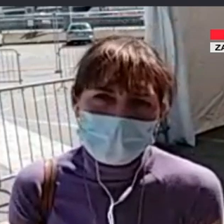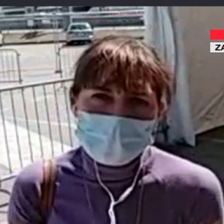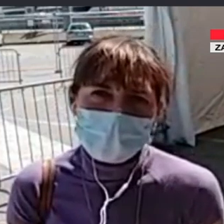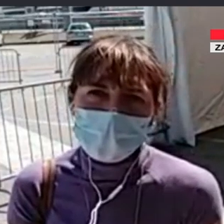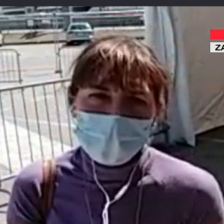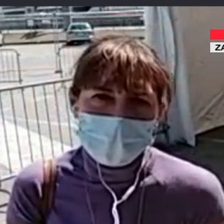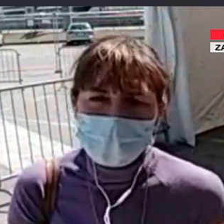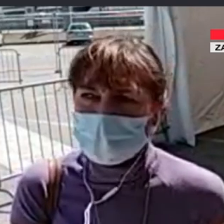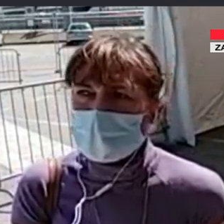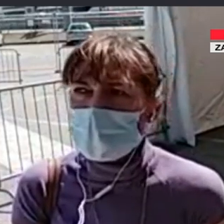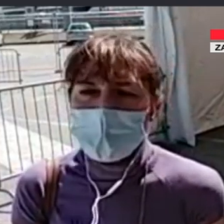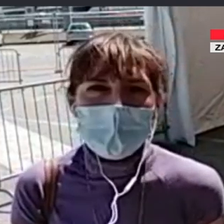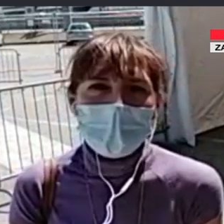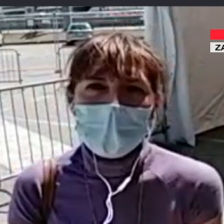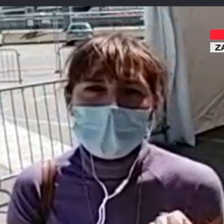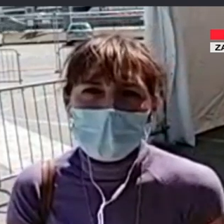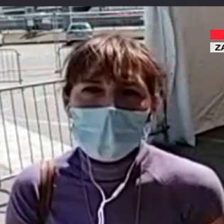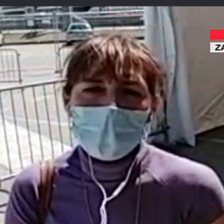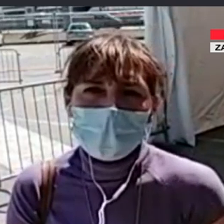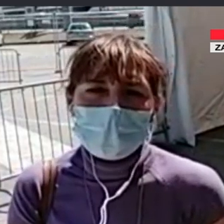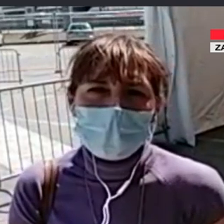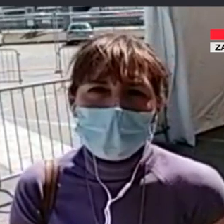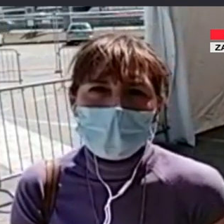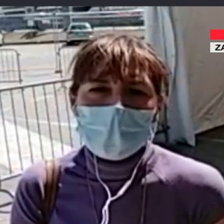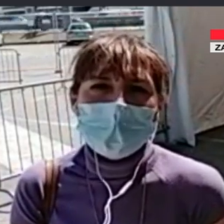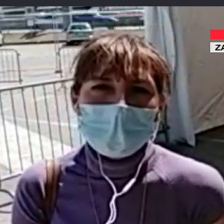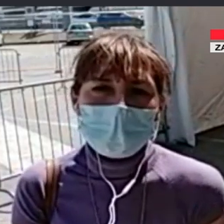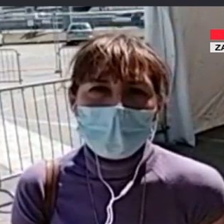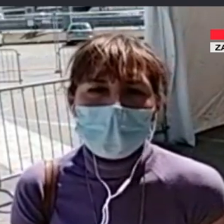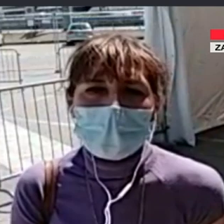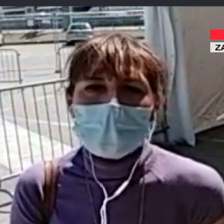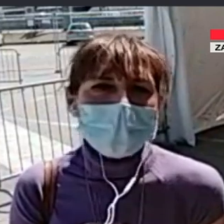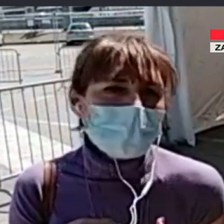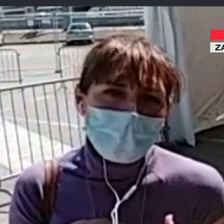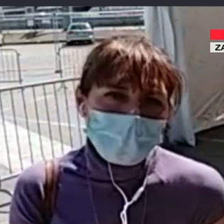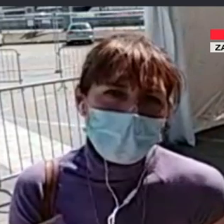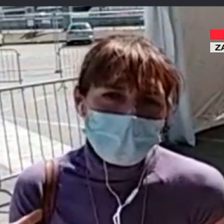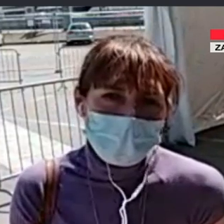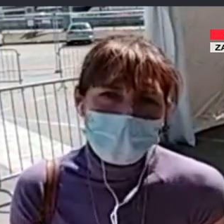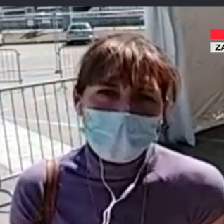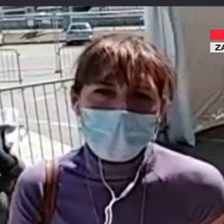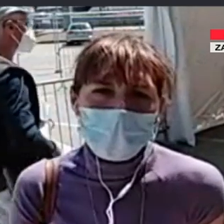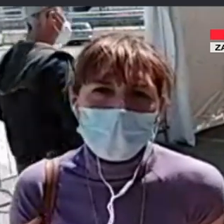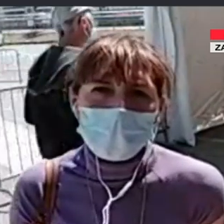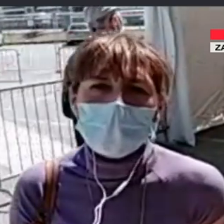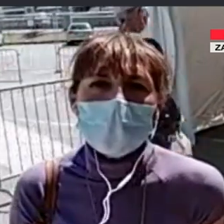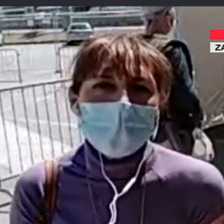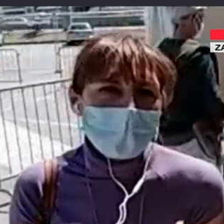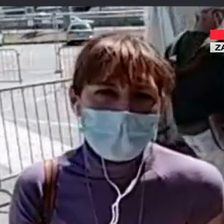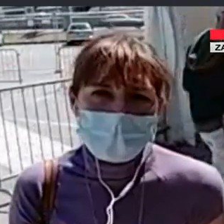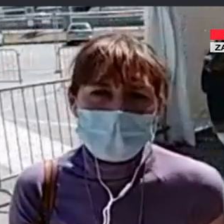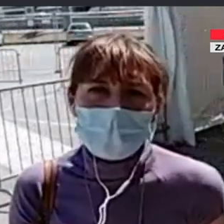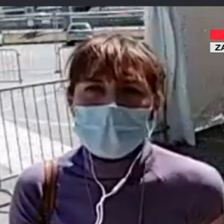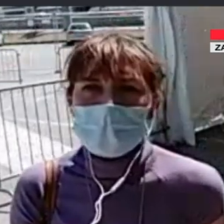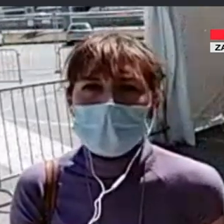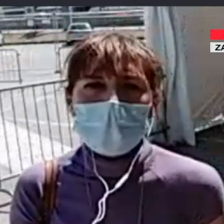temeva tantissimo dopo quello che era successo il primo fine settimana di zona gialla, è andato tutto secondo le norme, la